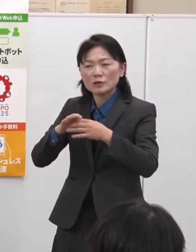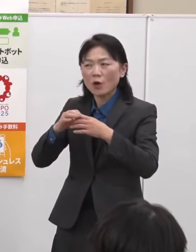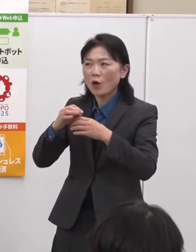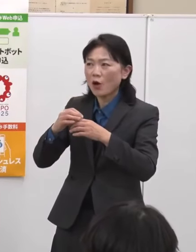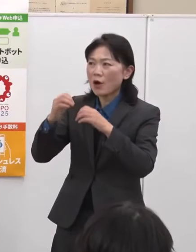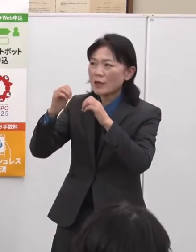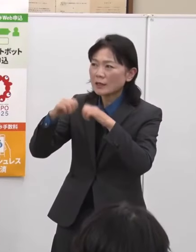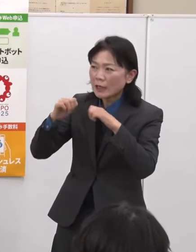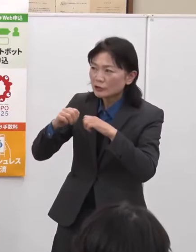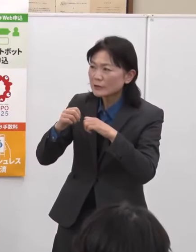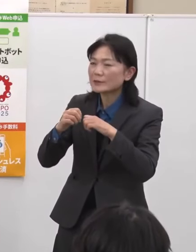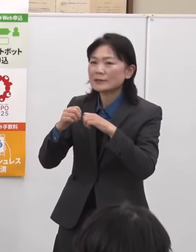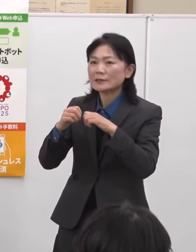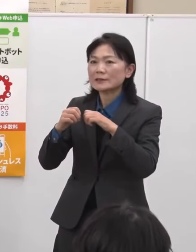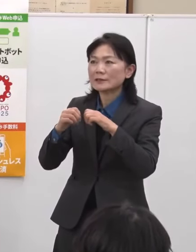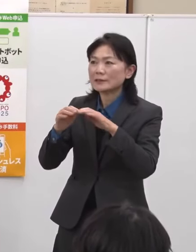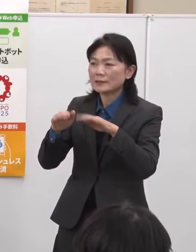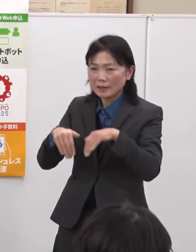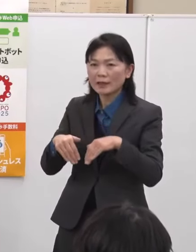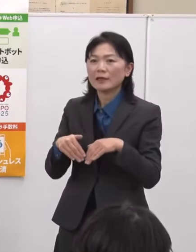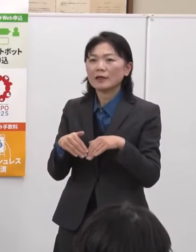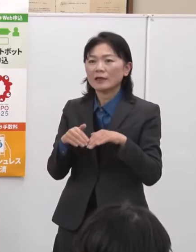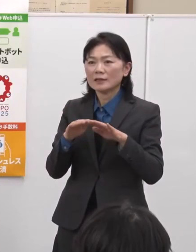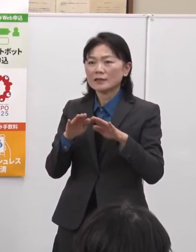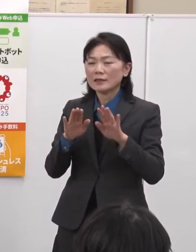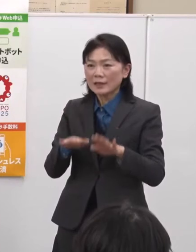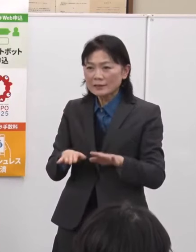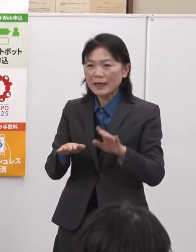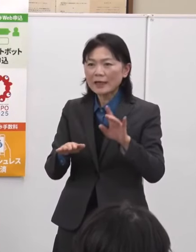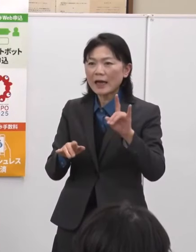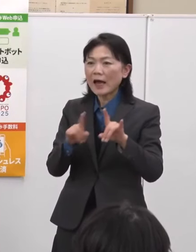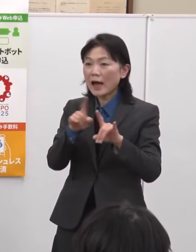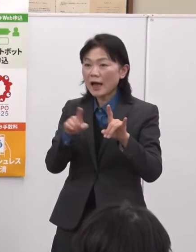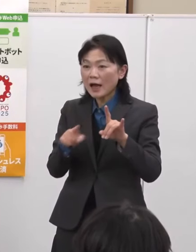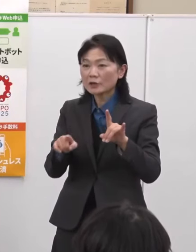ったんですけれども、現在 IR については